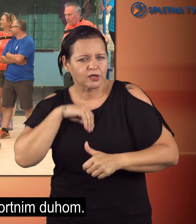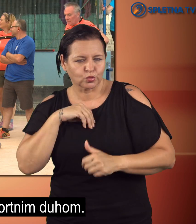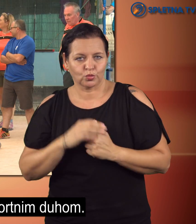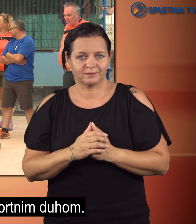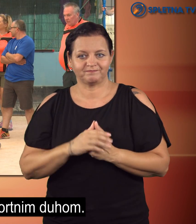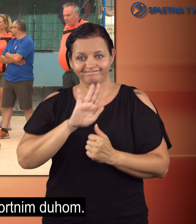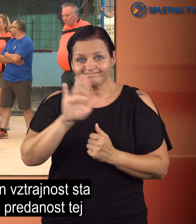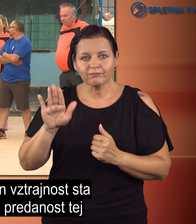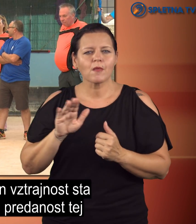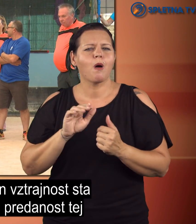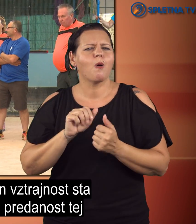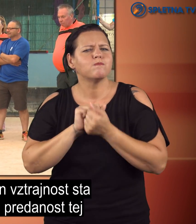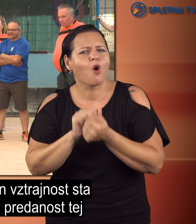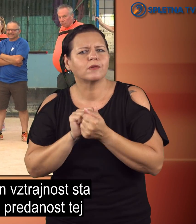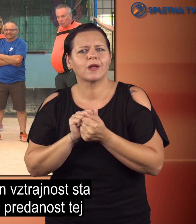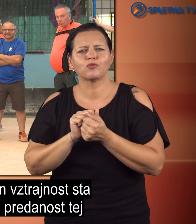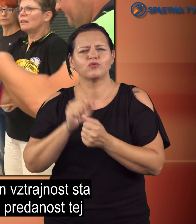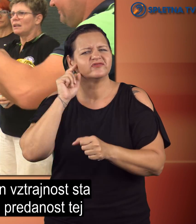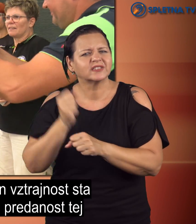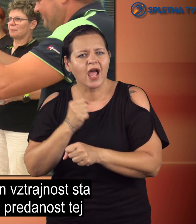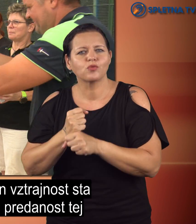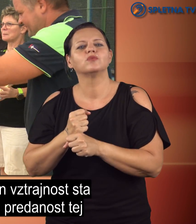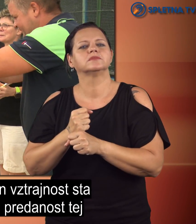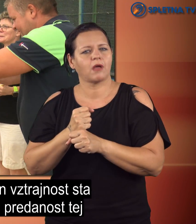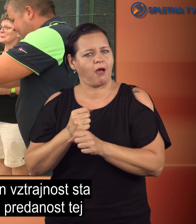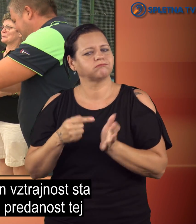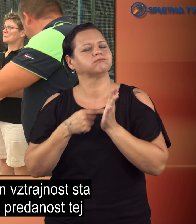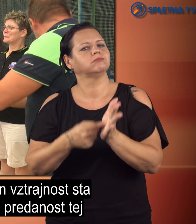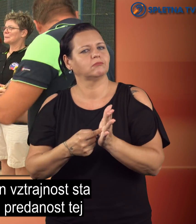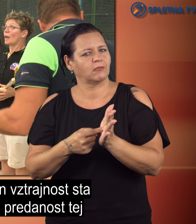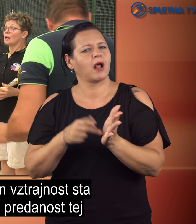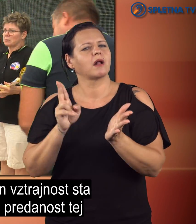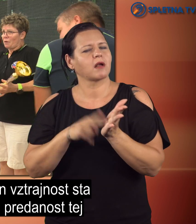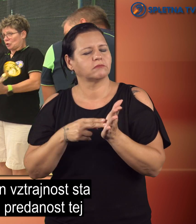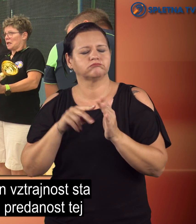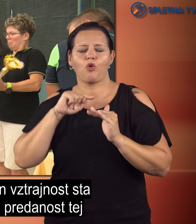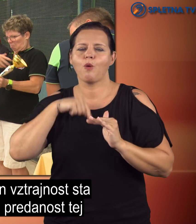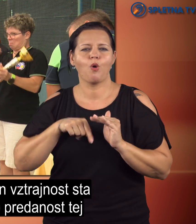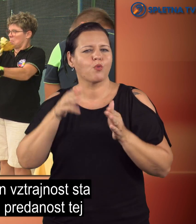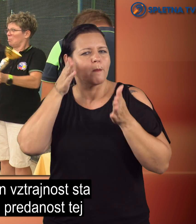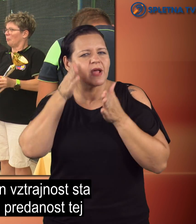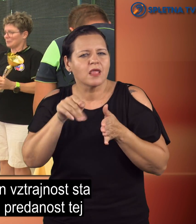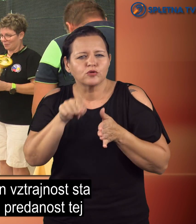duhom. Njihova borbenost in ustrajnost sta izpostavili globoko predanost tej